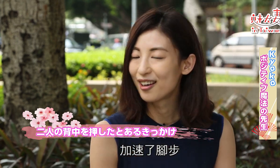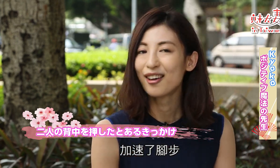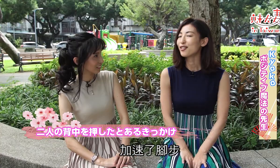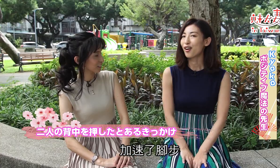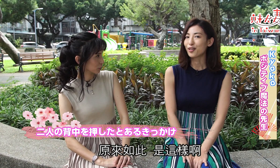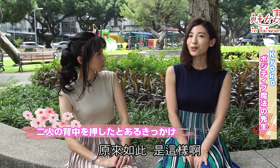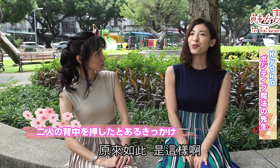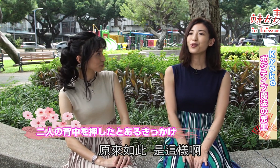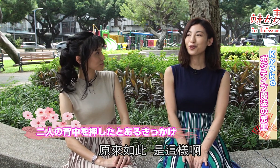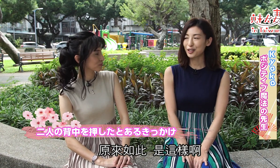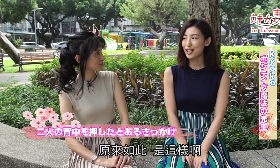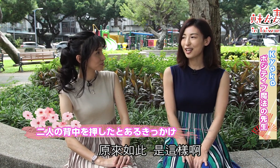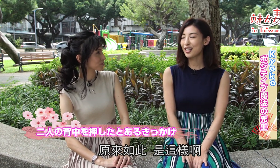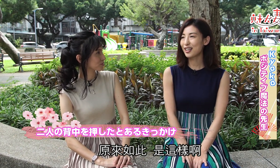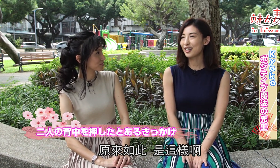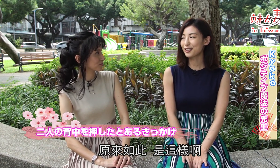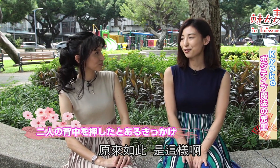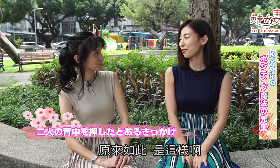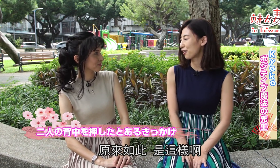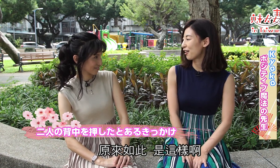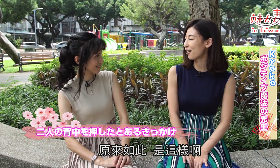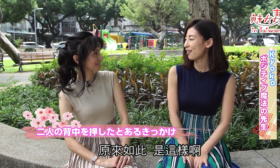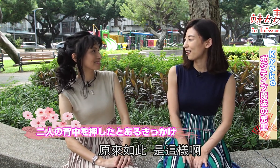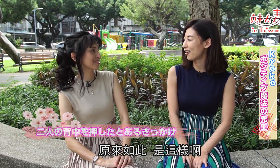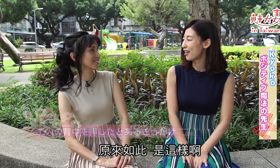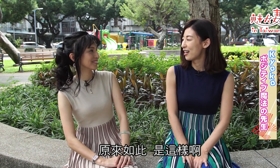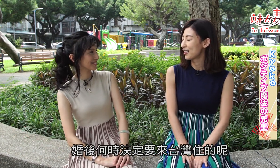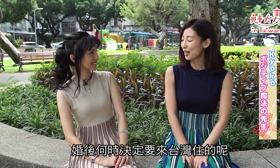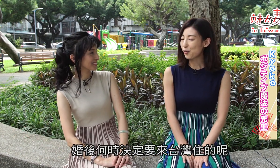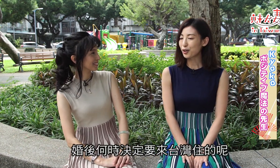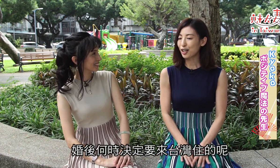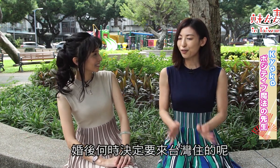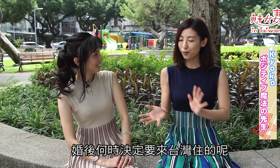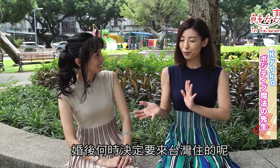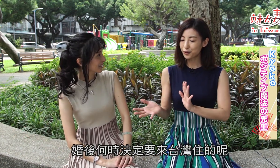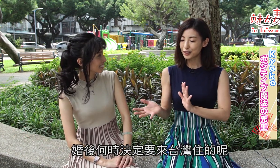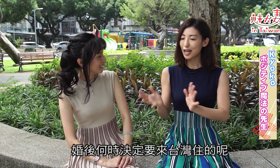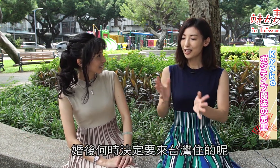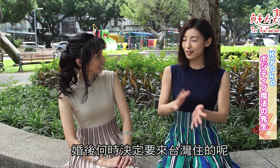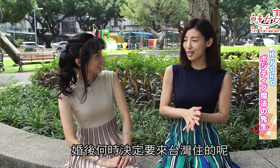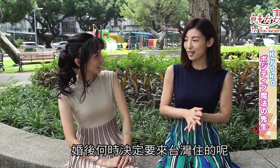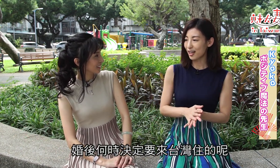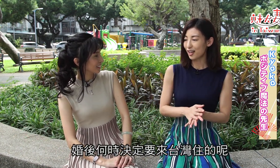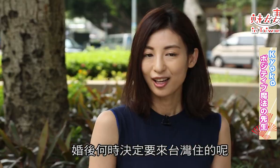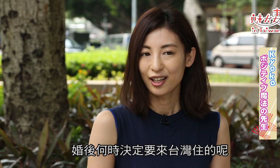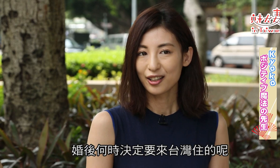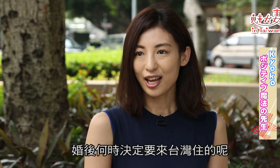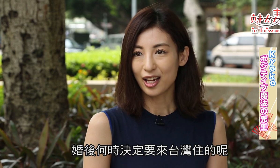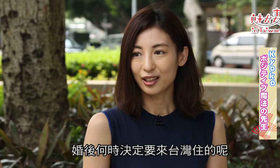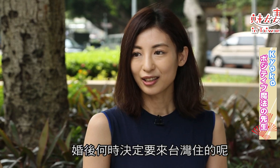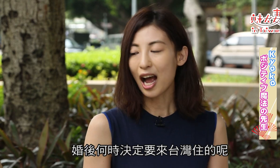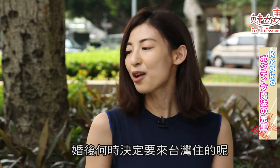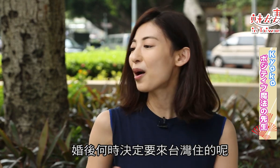はい、 なるほどね、そっか。でご結婚されて、はい、で台湾